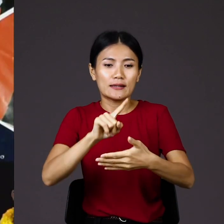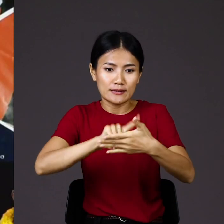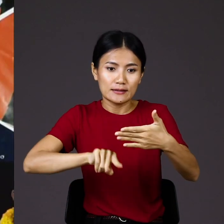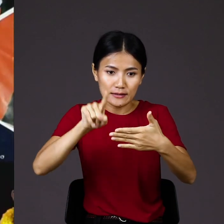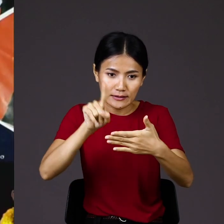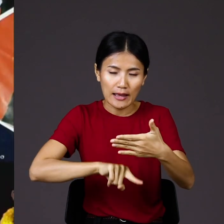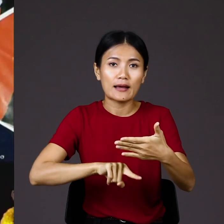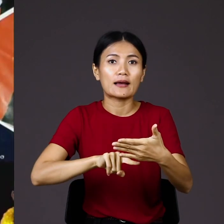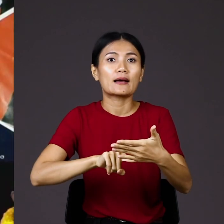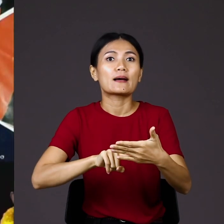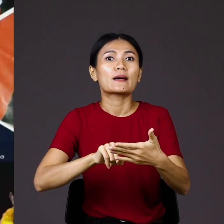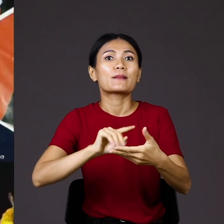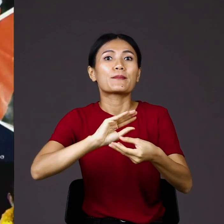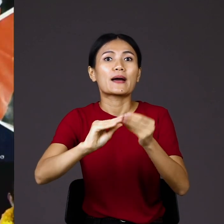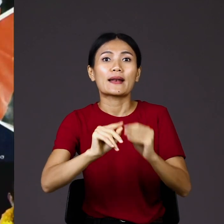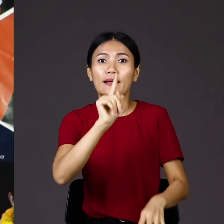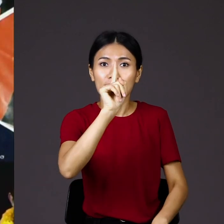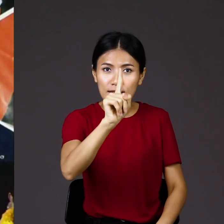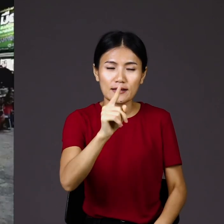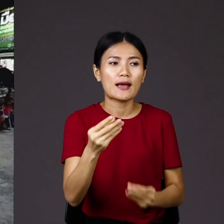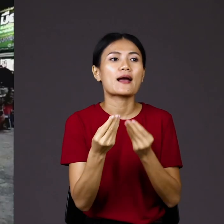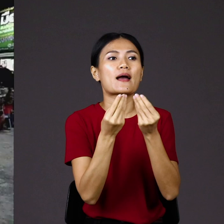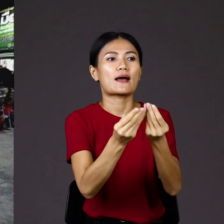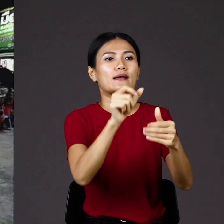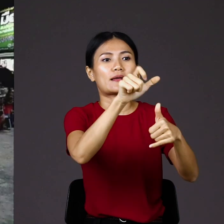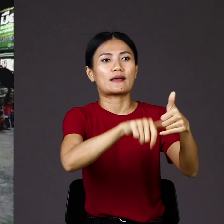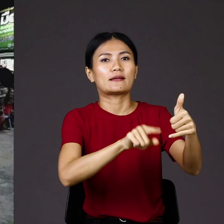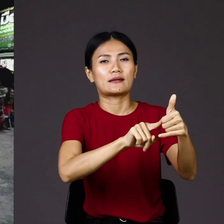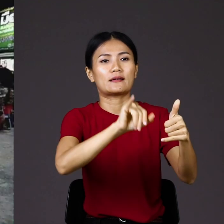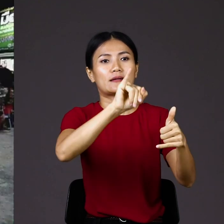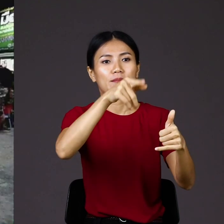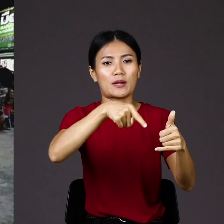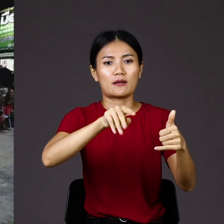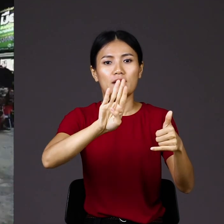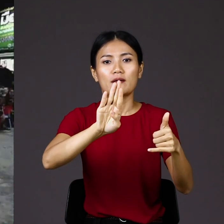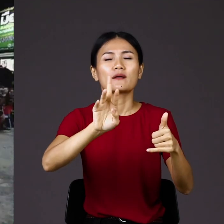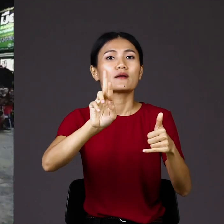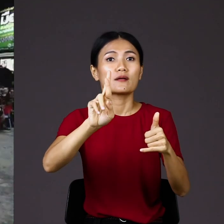ให้ไพบูลย์เป็นนายกอบจนนทบุรีครับ